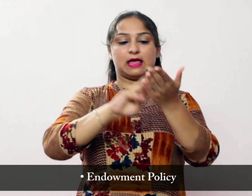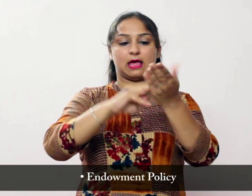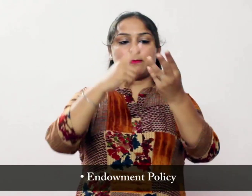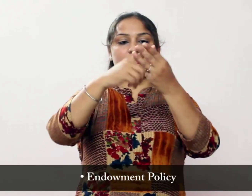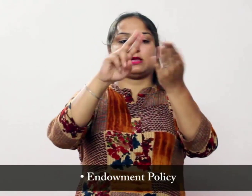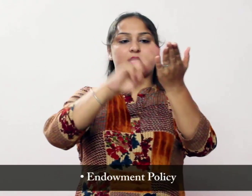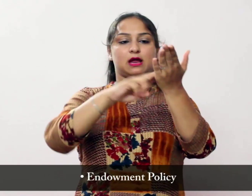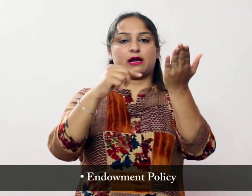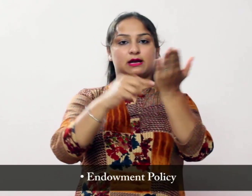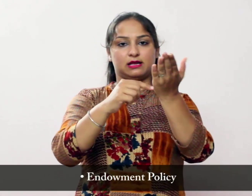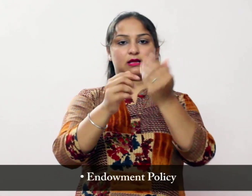बंदोबस्ती नीति,